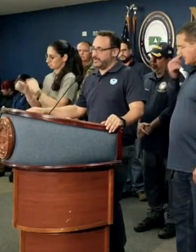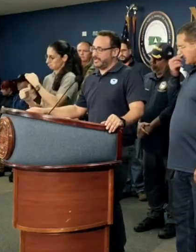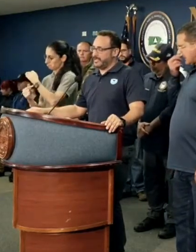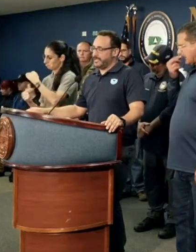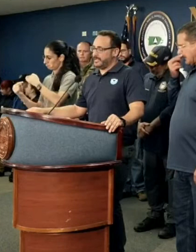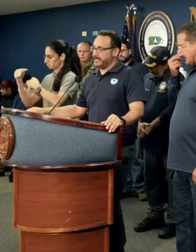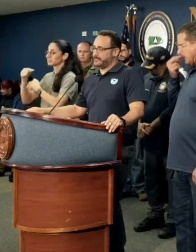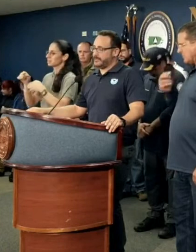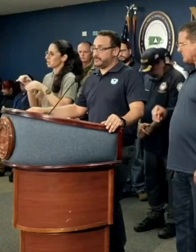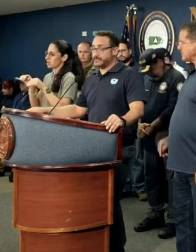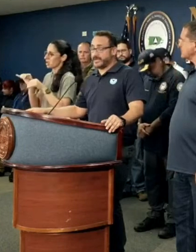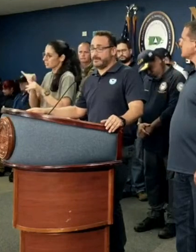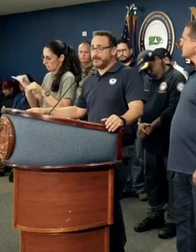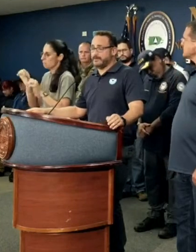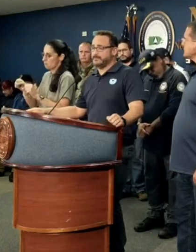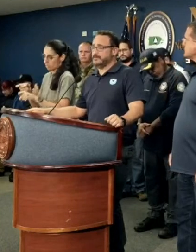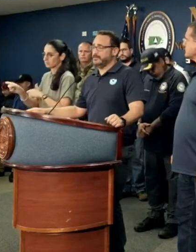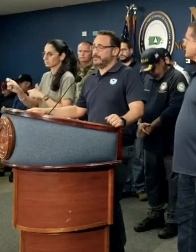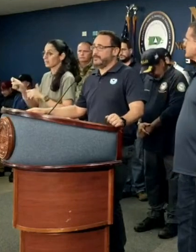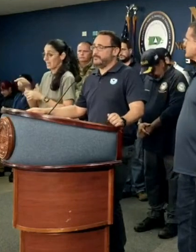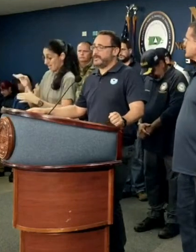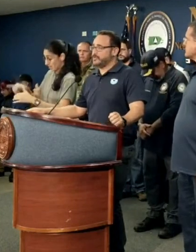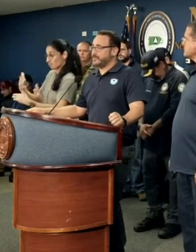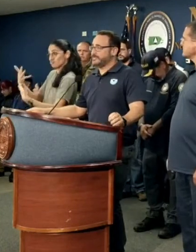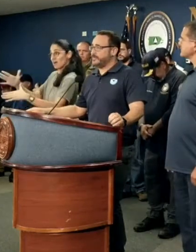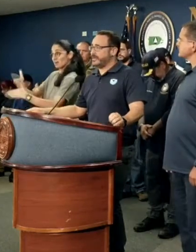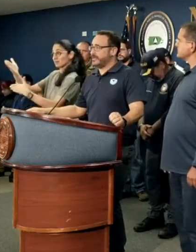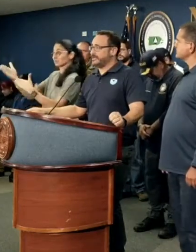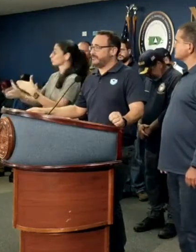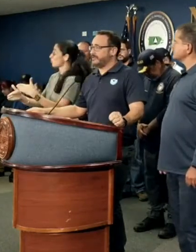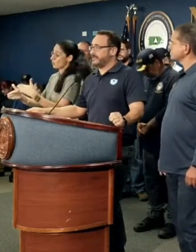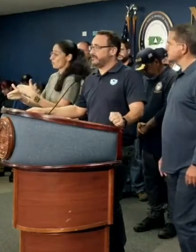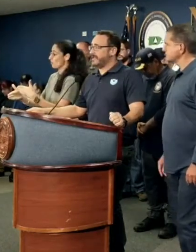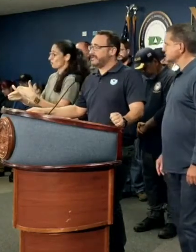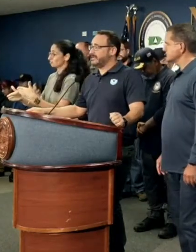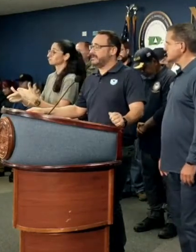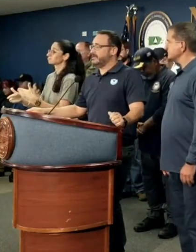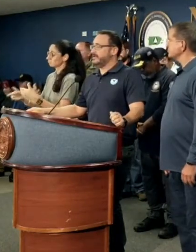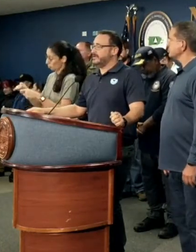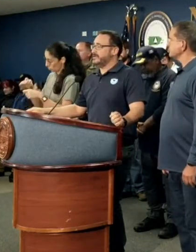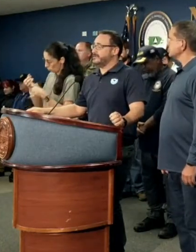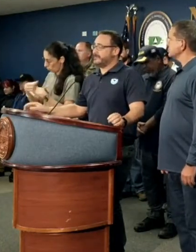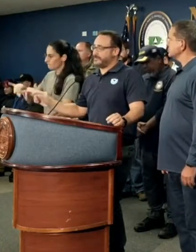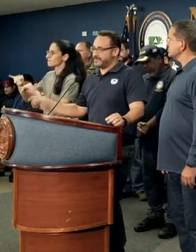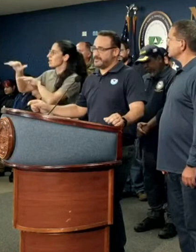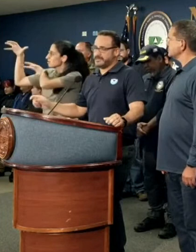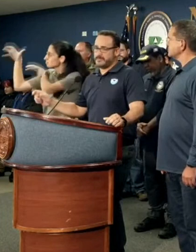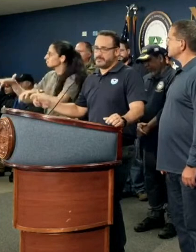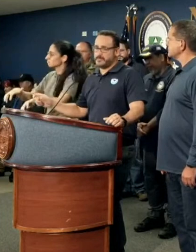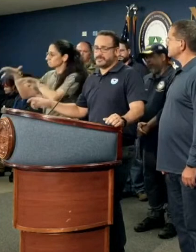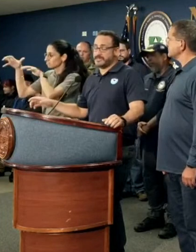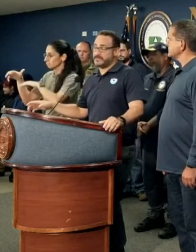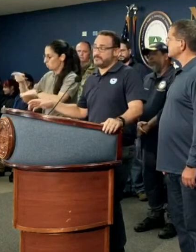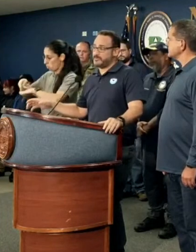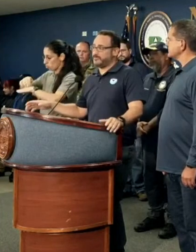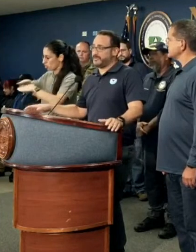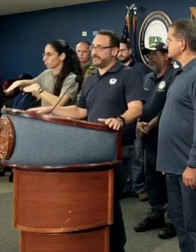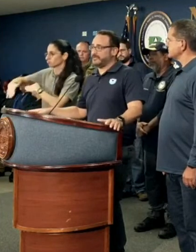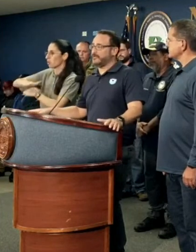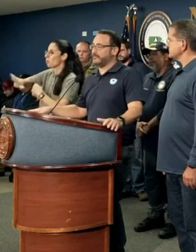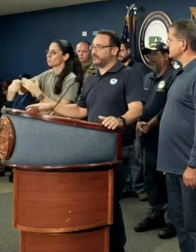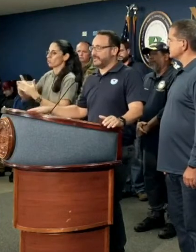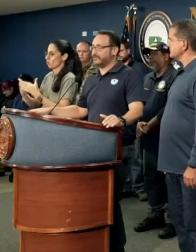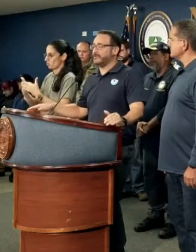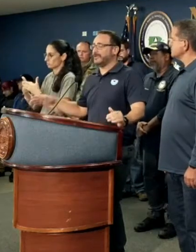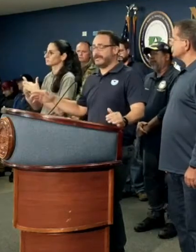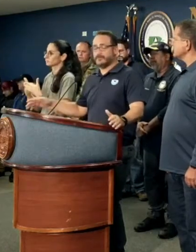tanto, esto no se ha acabado. Más lluvia se espera que esté afectando la isla y especialmente las mismas porciones que se han visto afectadas